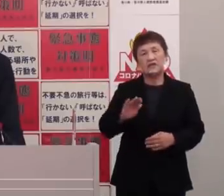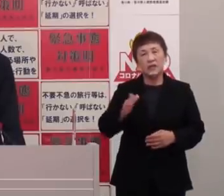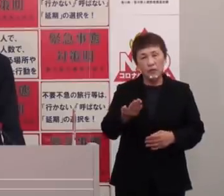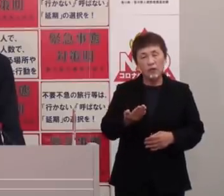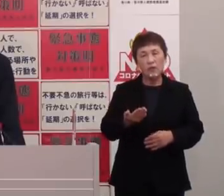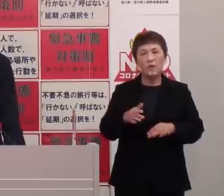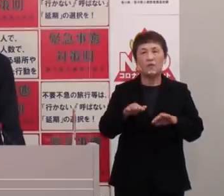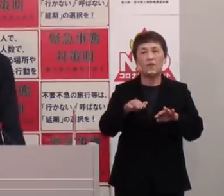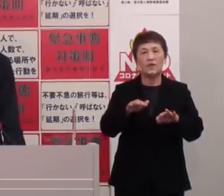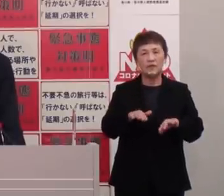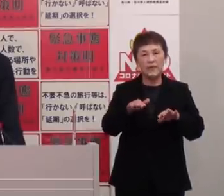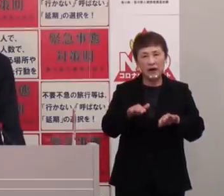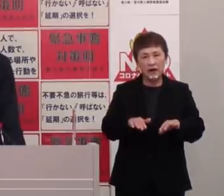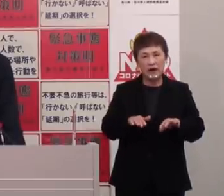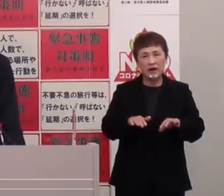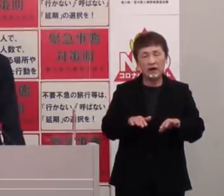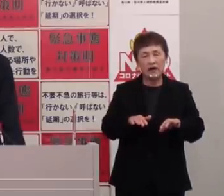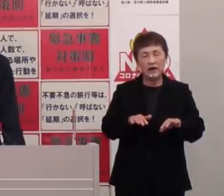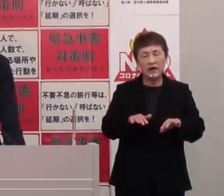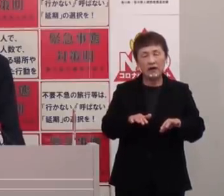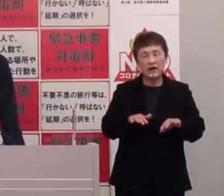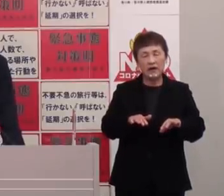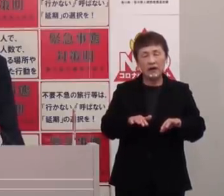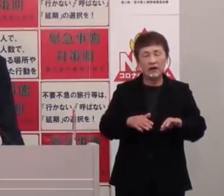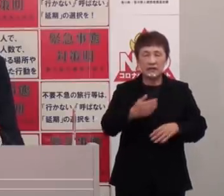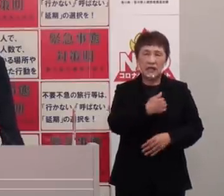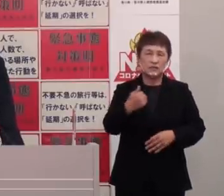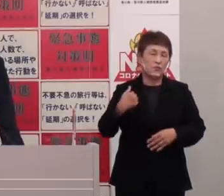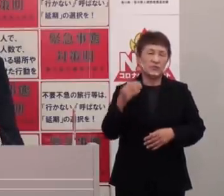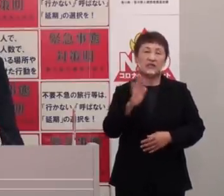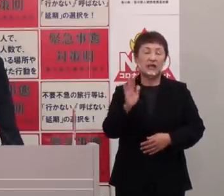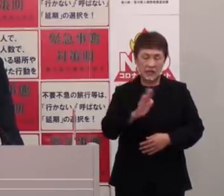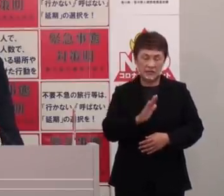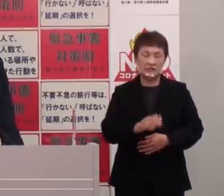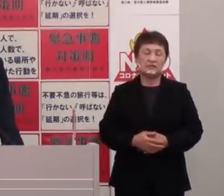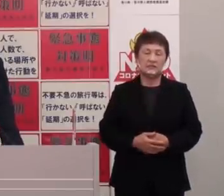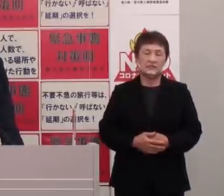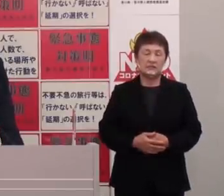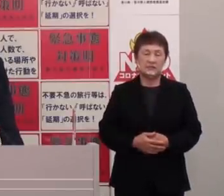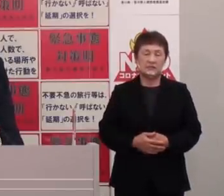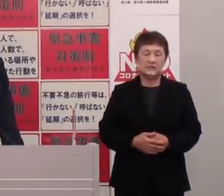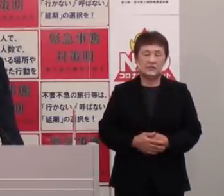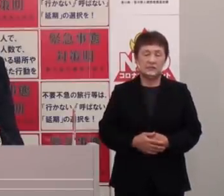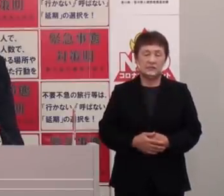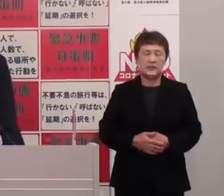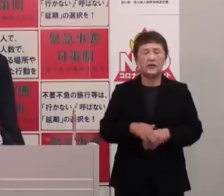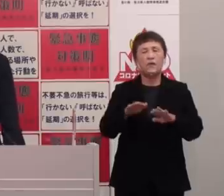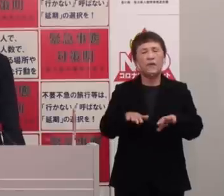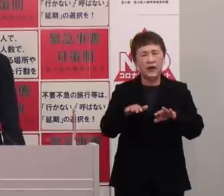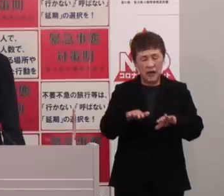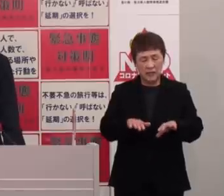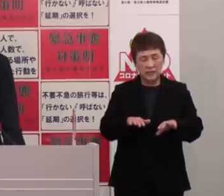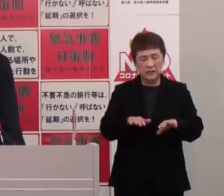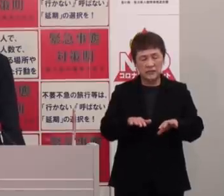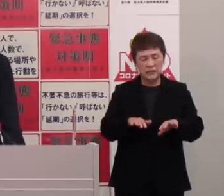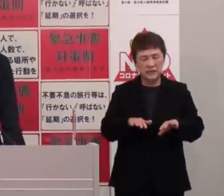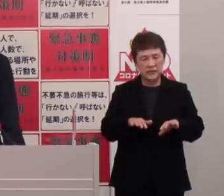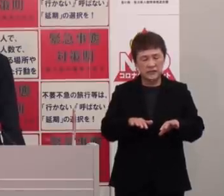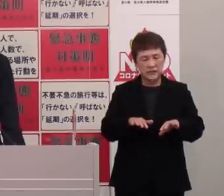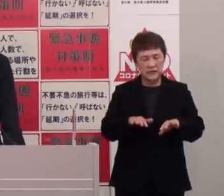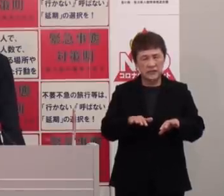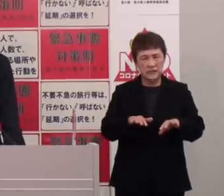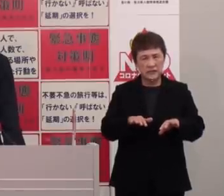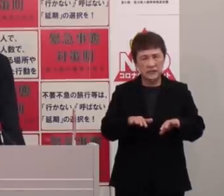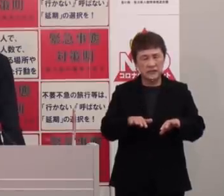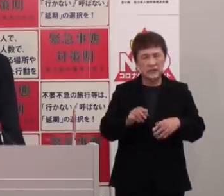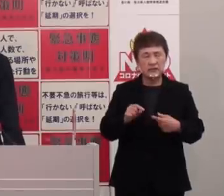のミスリードにならないようにということもおっしゃってましたけど、なので今回その確実に適用される水準といい